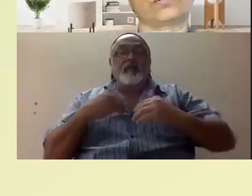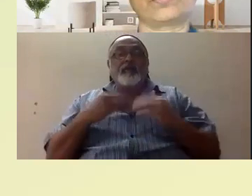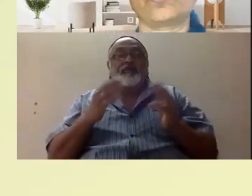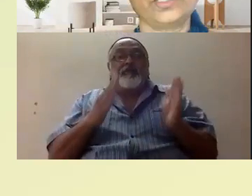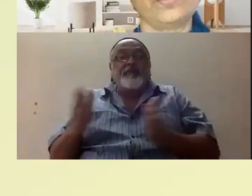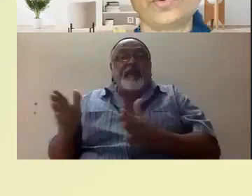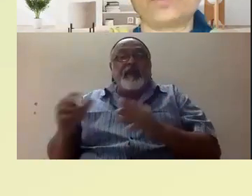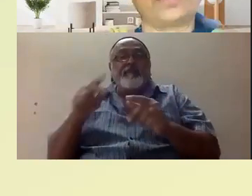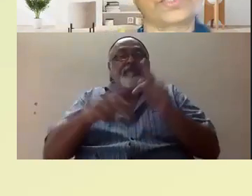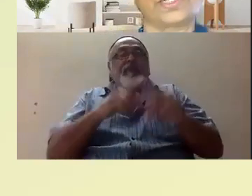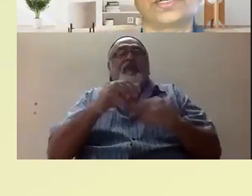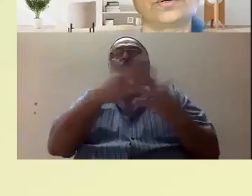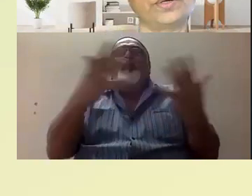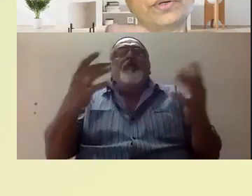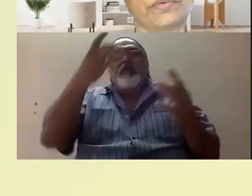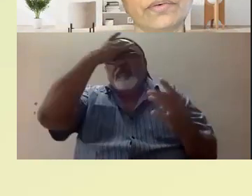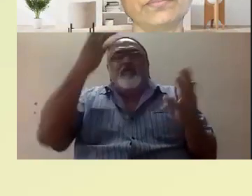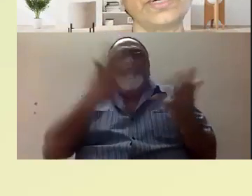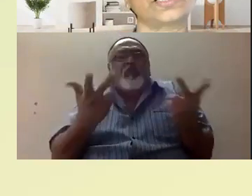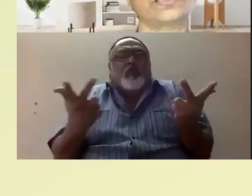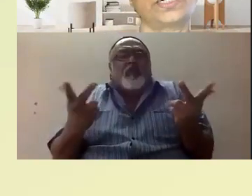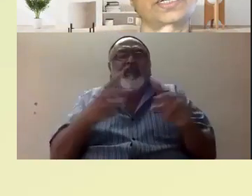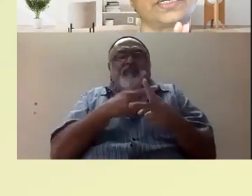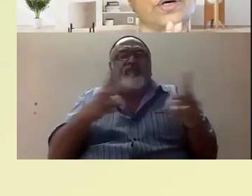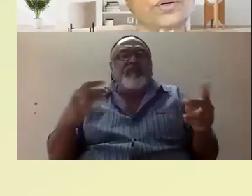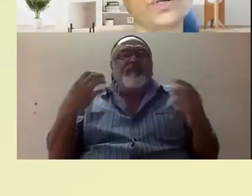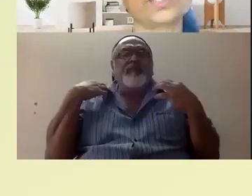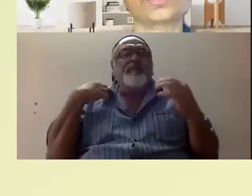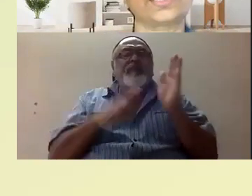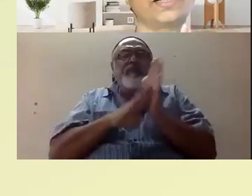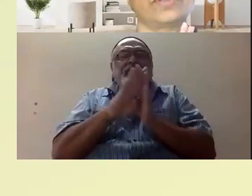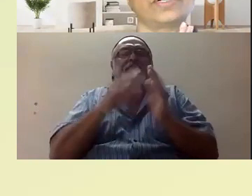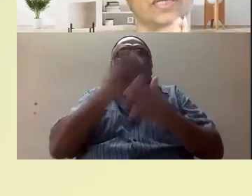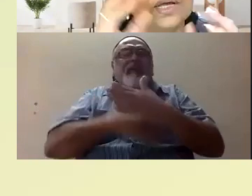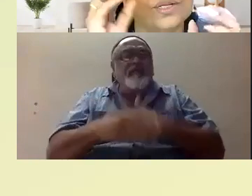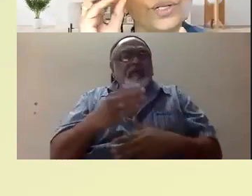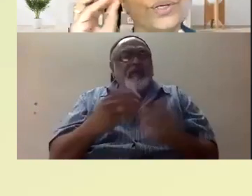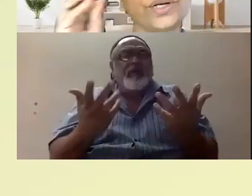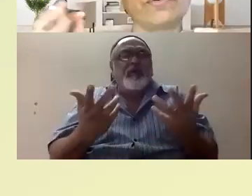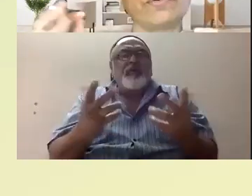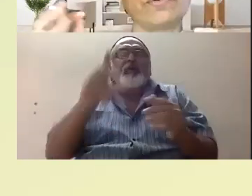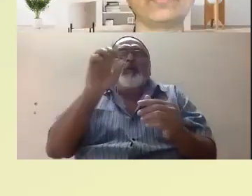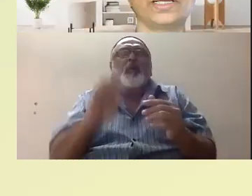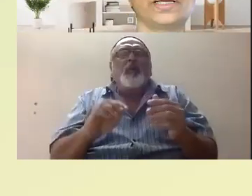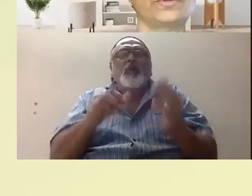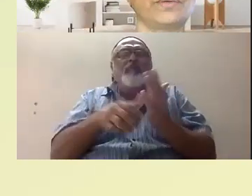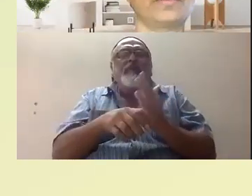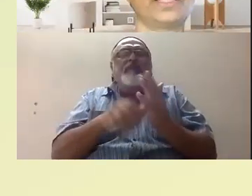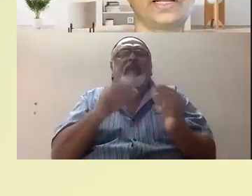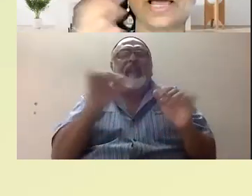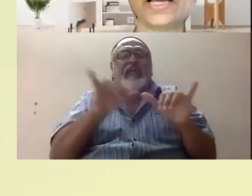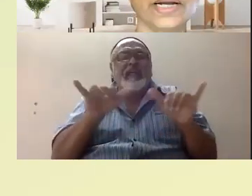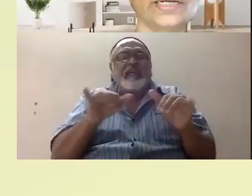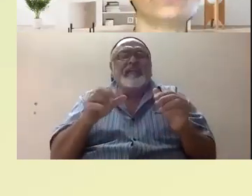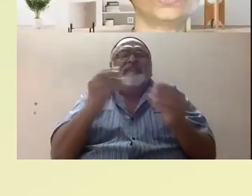the what are the problems? You know, people with developmental disabilities or low literacy levels, छोटे छोटे व्यापार में हैं, उद्यम में